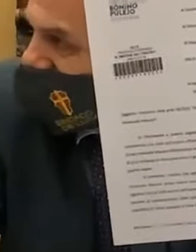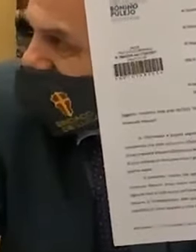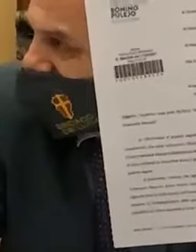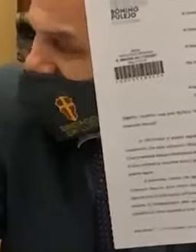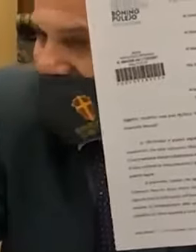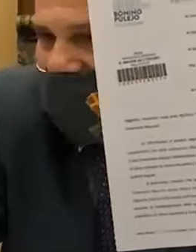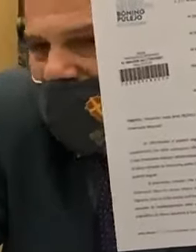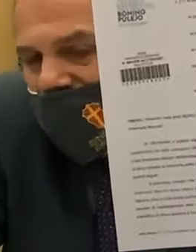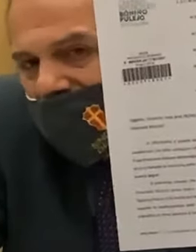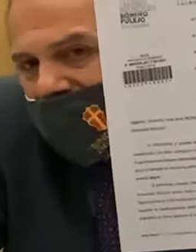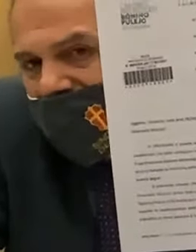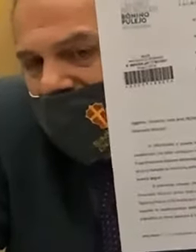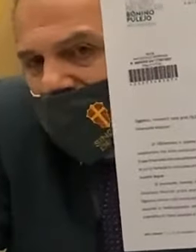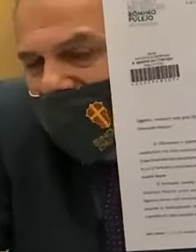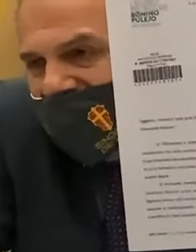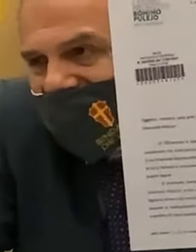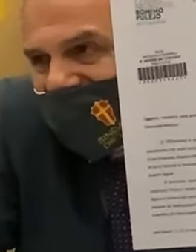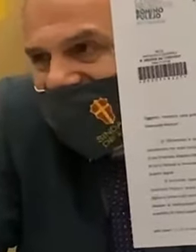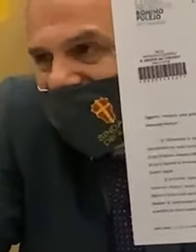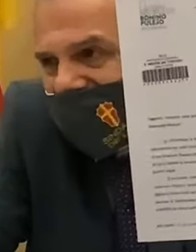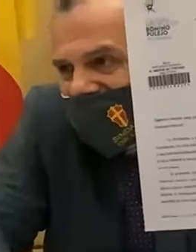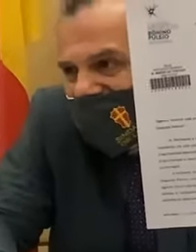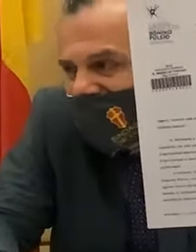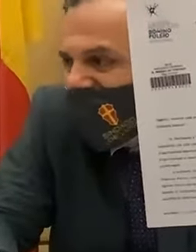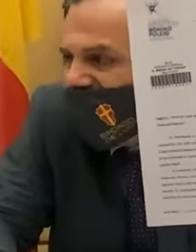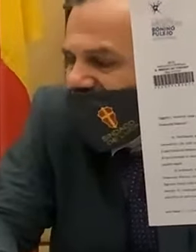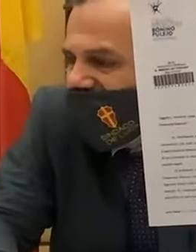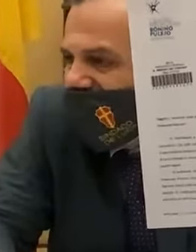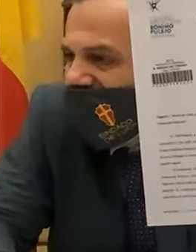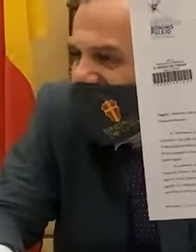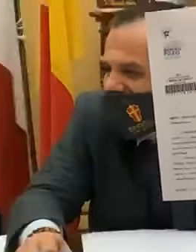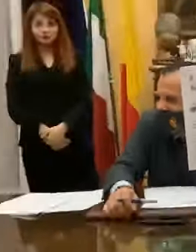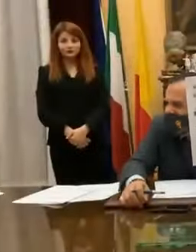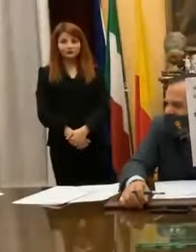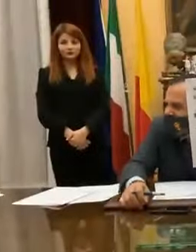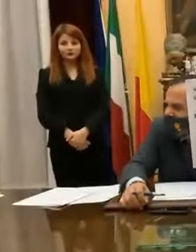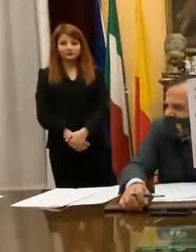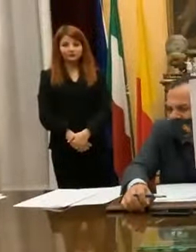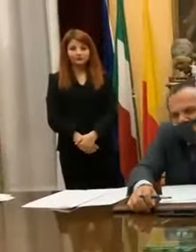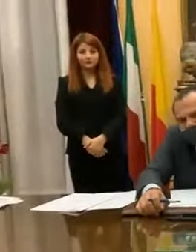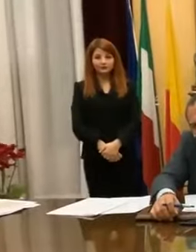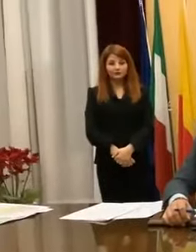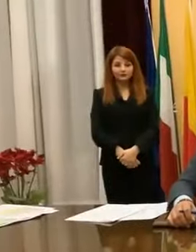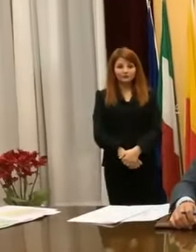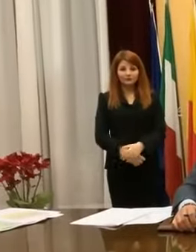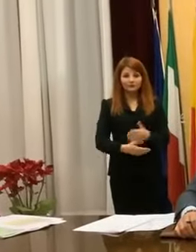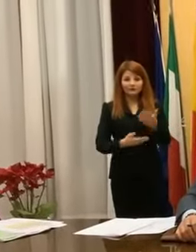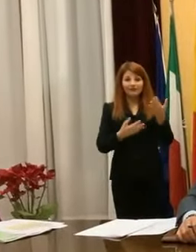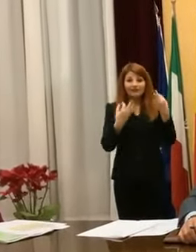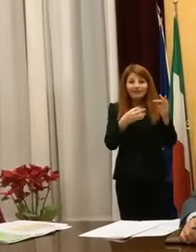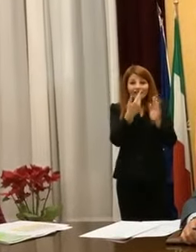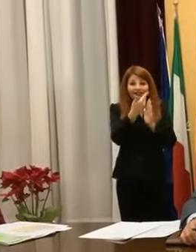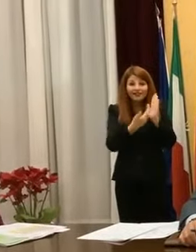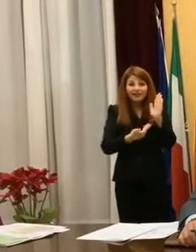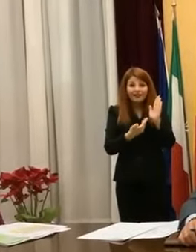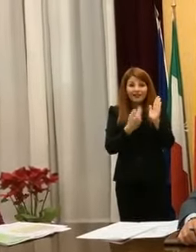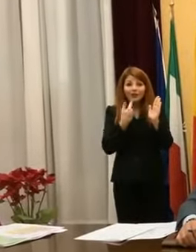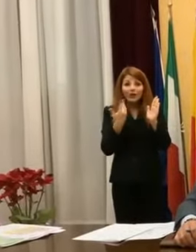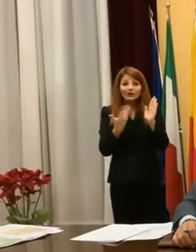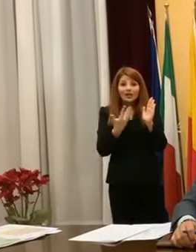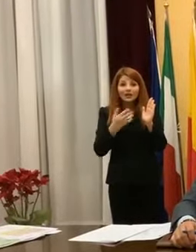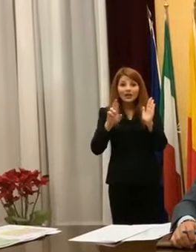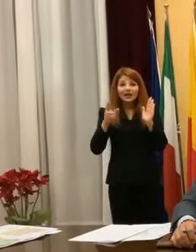dicendogli che io con i miei atteggiamenti avrei fatto delle indebite pressioni e quindi il mio sarebbe